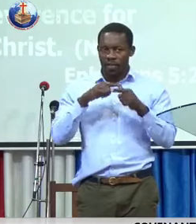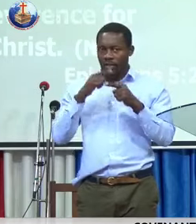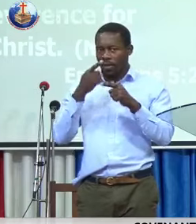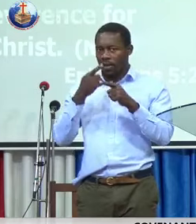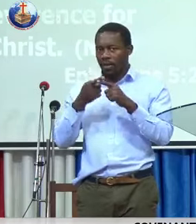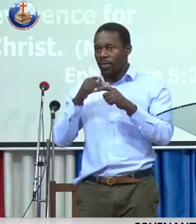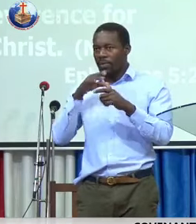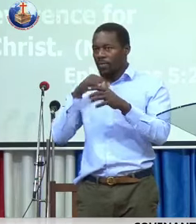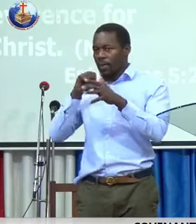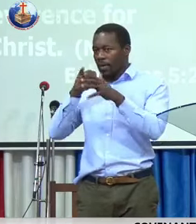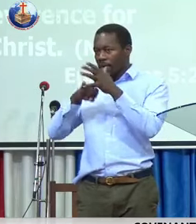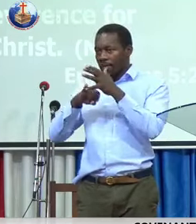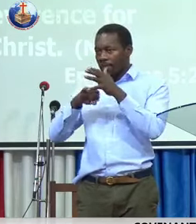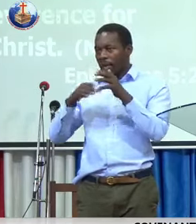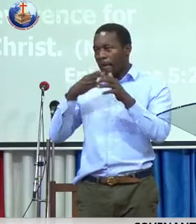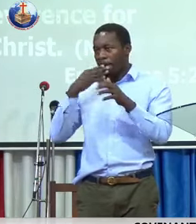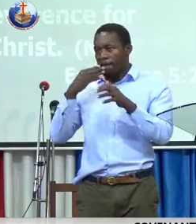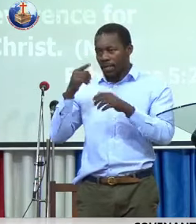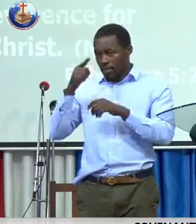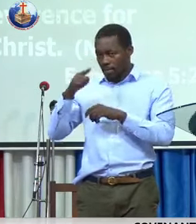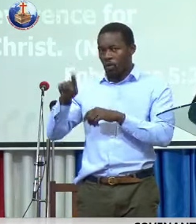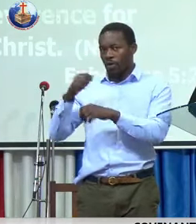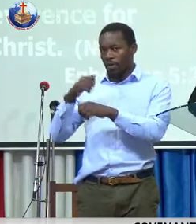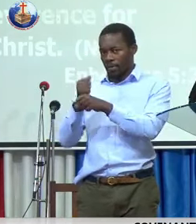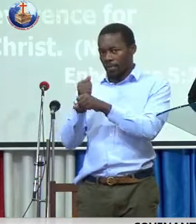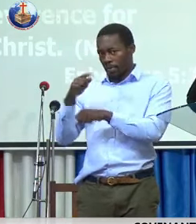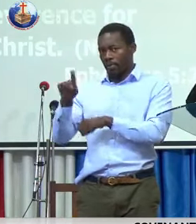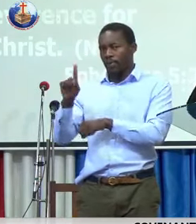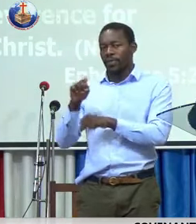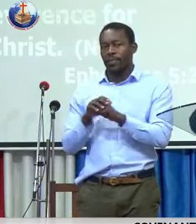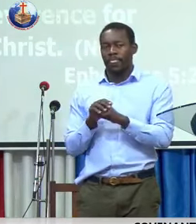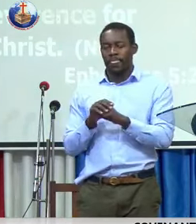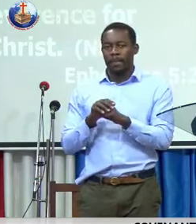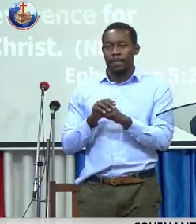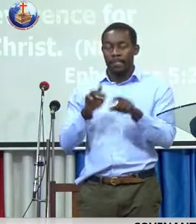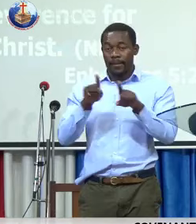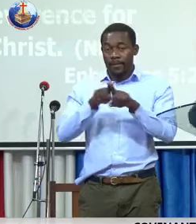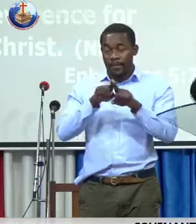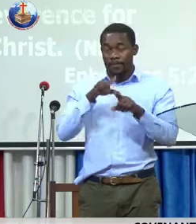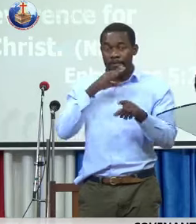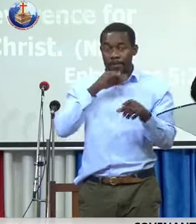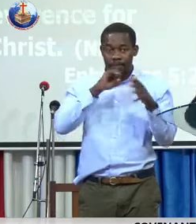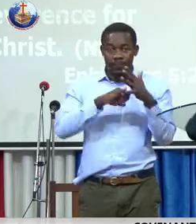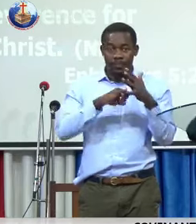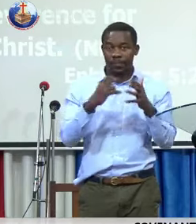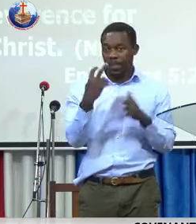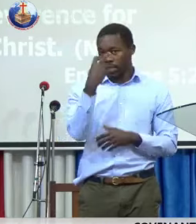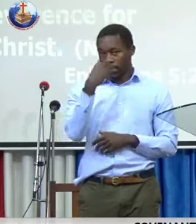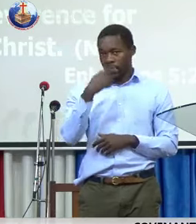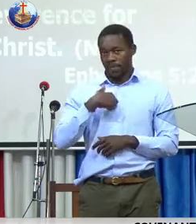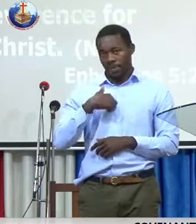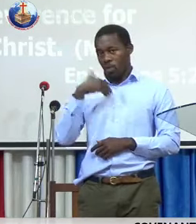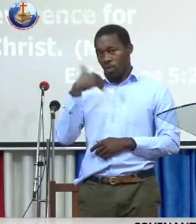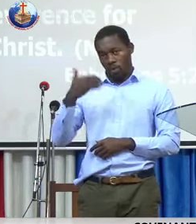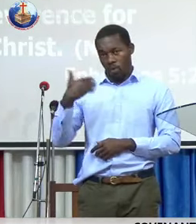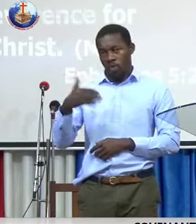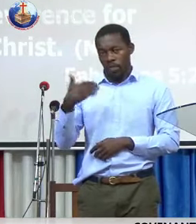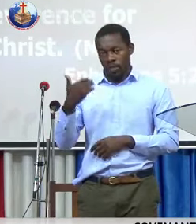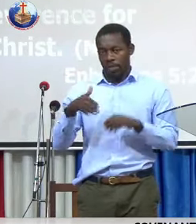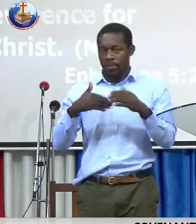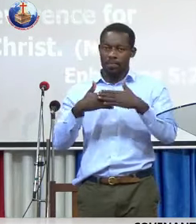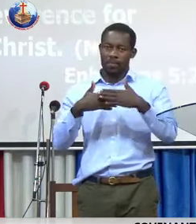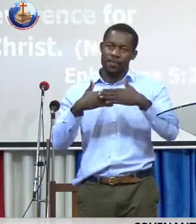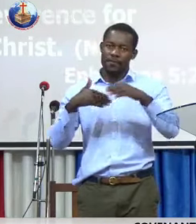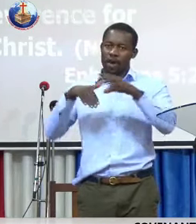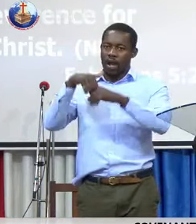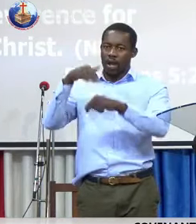ambacho hakifai, mume wangu anafaa kuniambia. And I am the mirror he looks into every day before he walks out. Nami pia ni kioo ambacho anaangalia